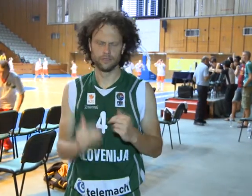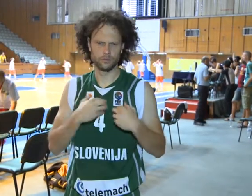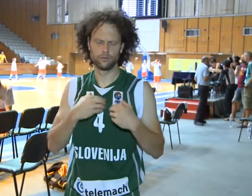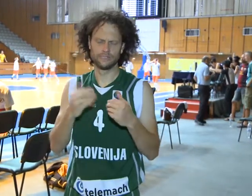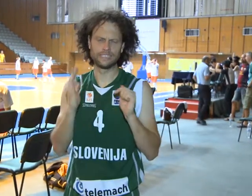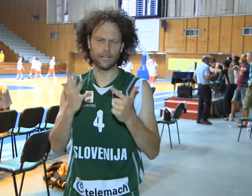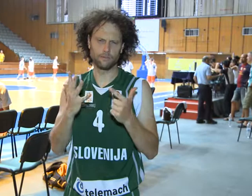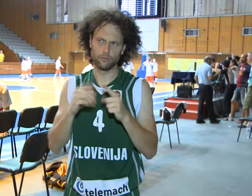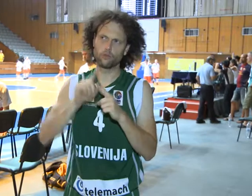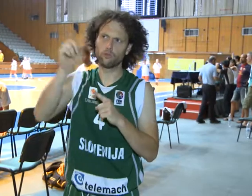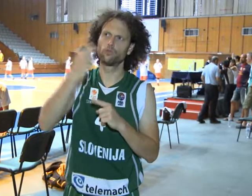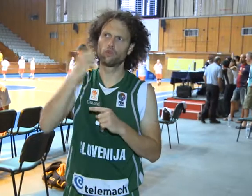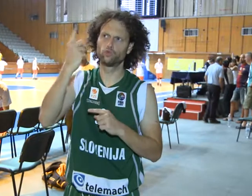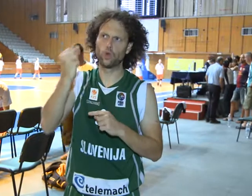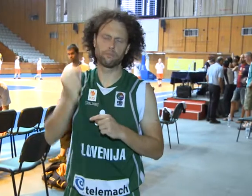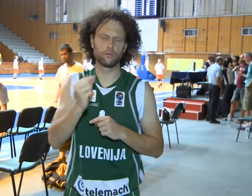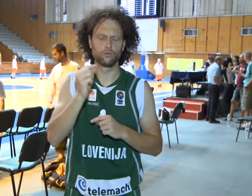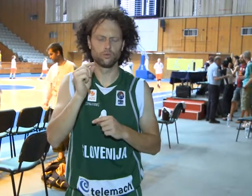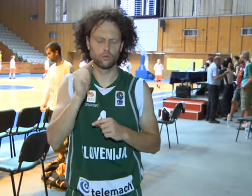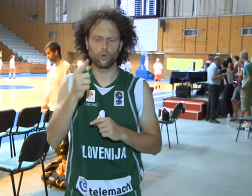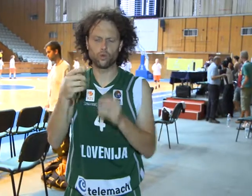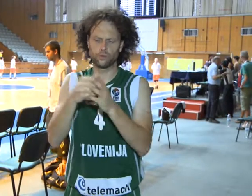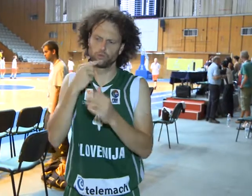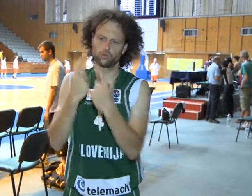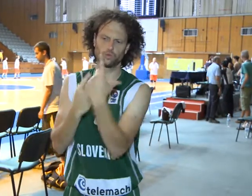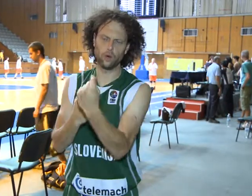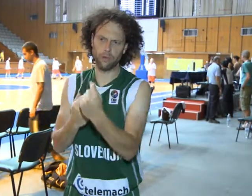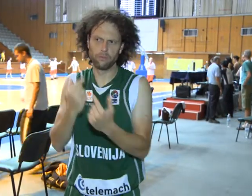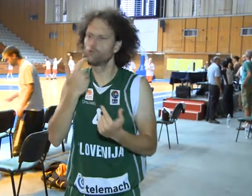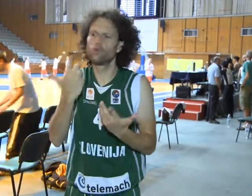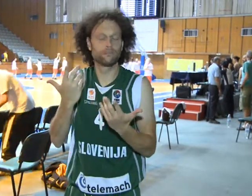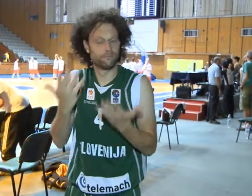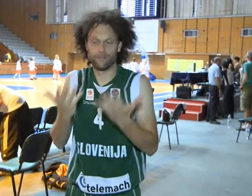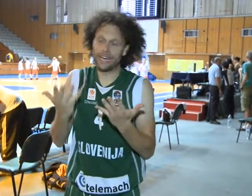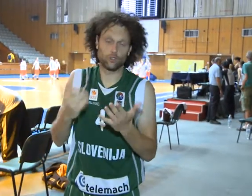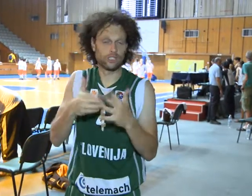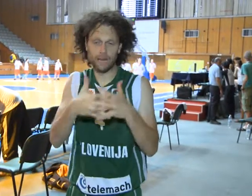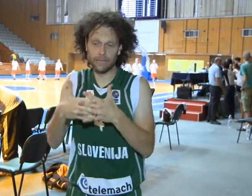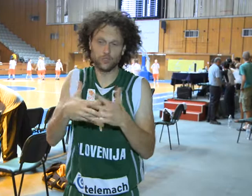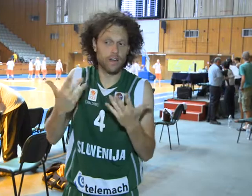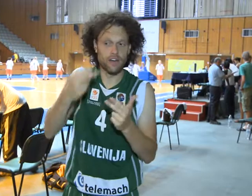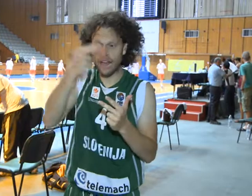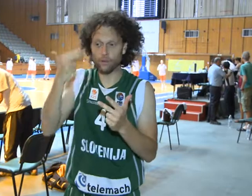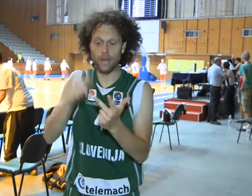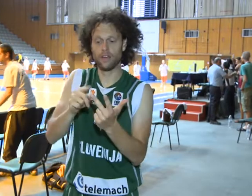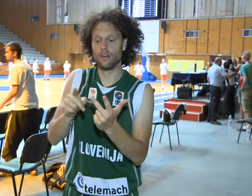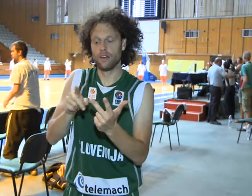Glede na razpored, mislim, da bomo trenutno v 7. mestu, kar pomeni, da bomo koga dobili še ne vemo, ali bodo to